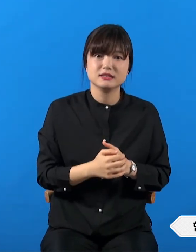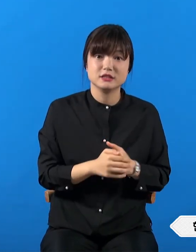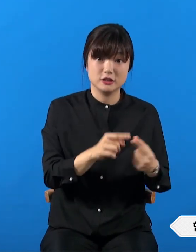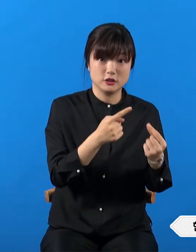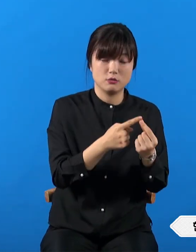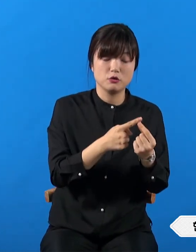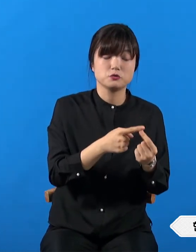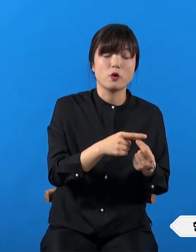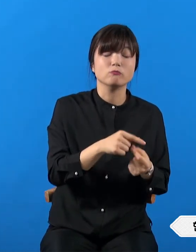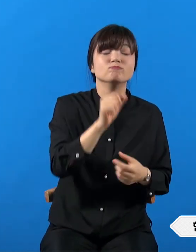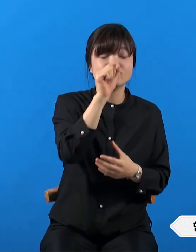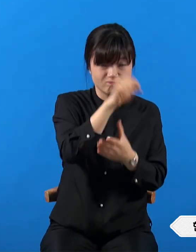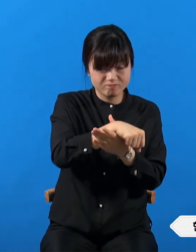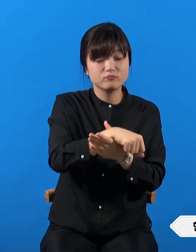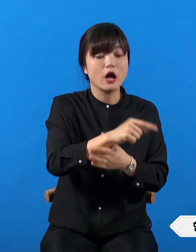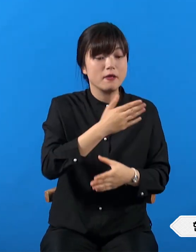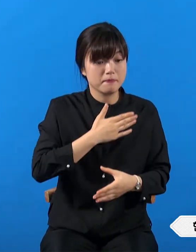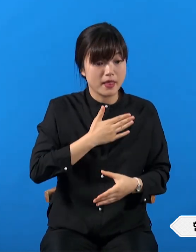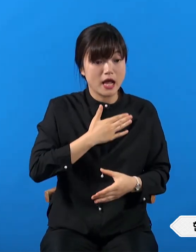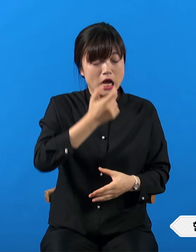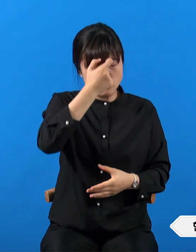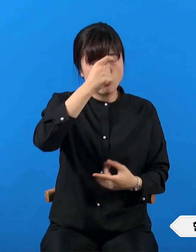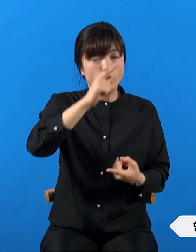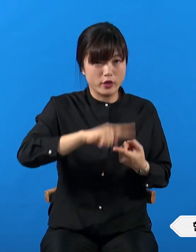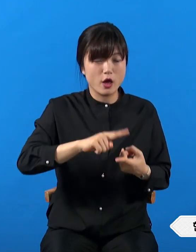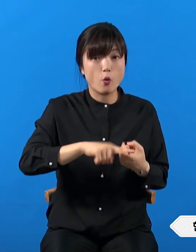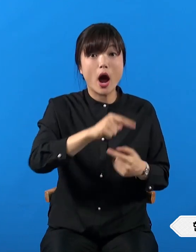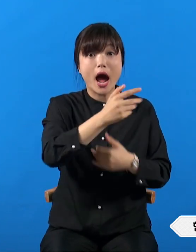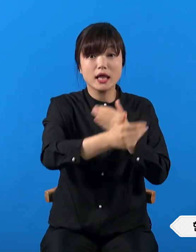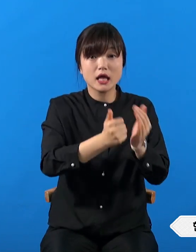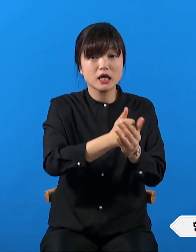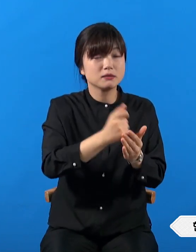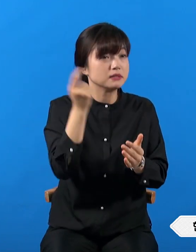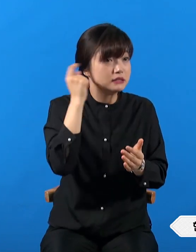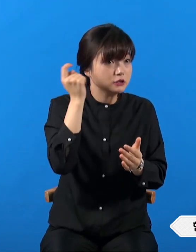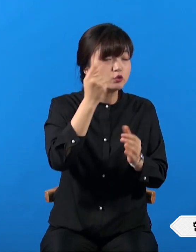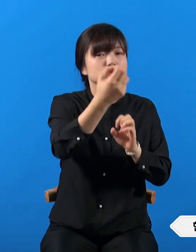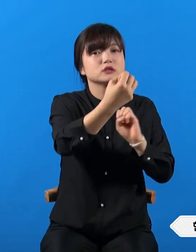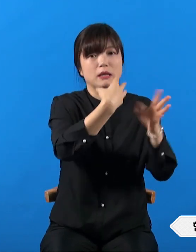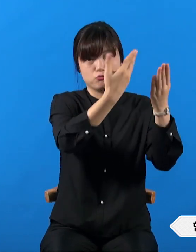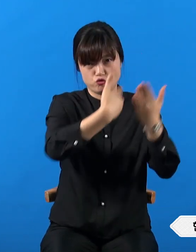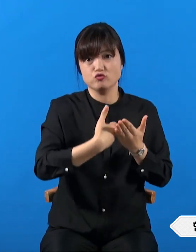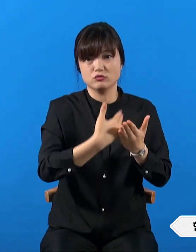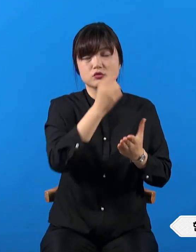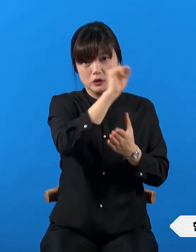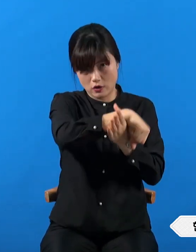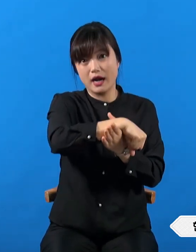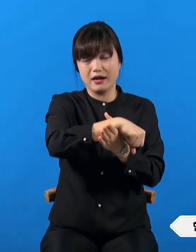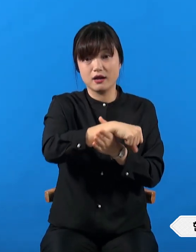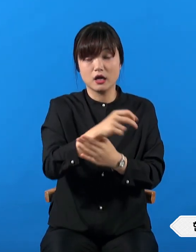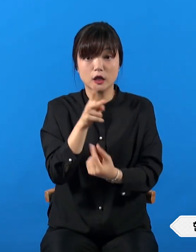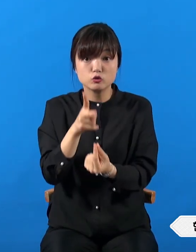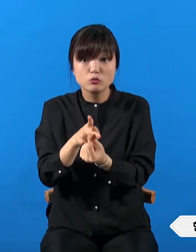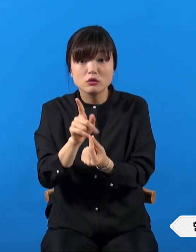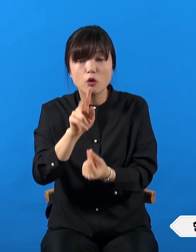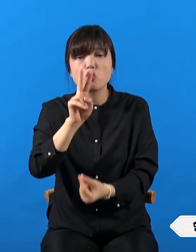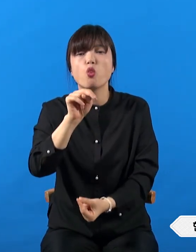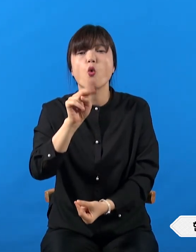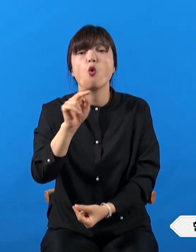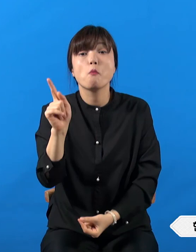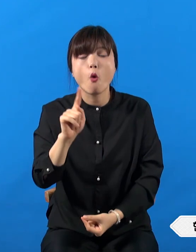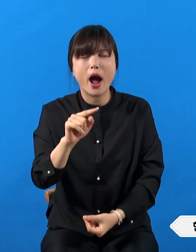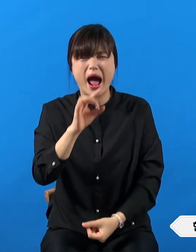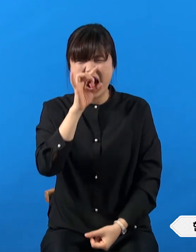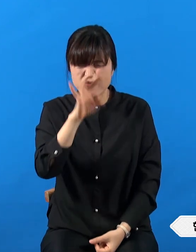응답하십니다. Yes는 내가 기도한 그대로 하나님이 들어주시는 것입니다. No는 그냥